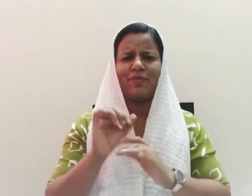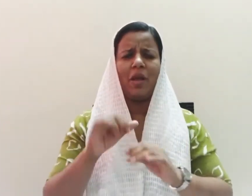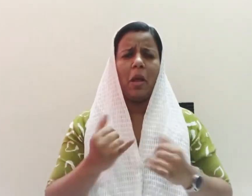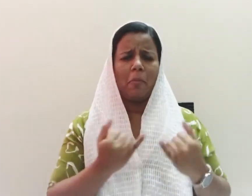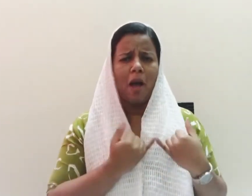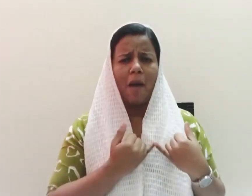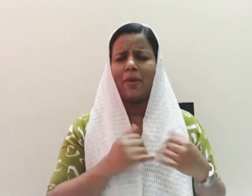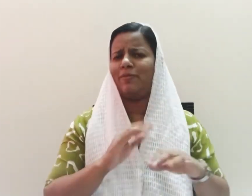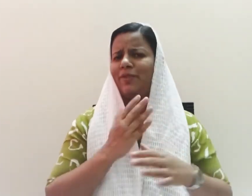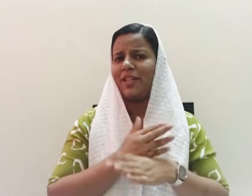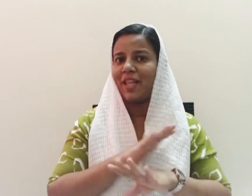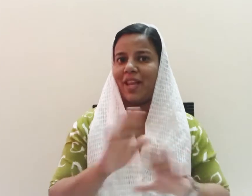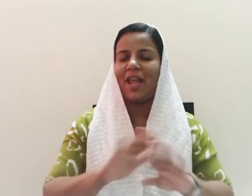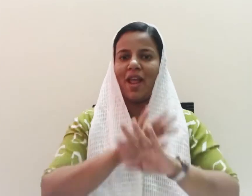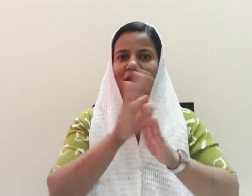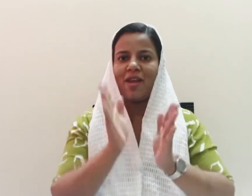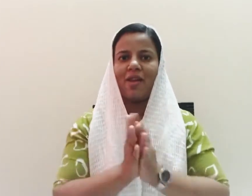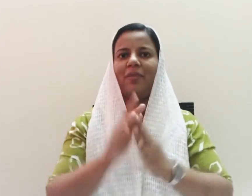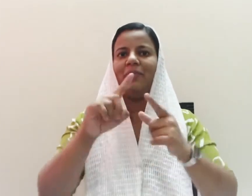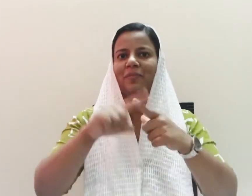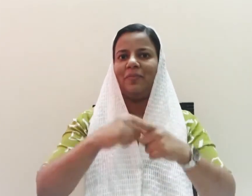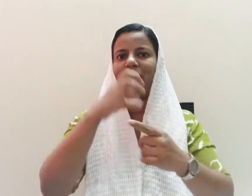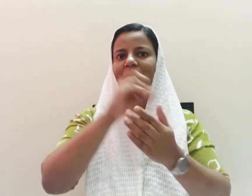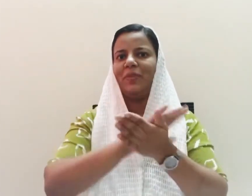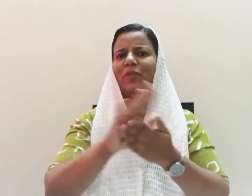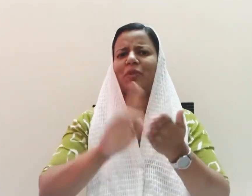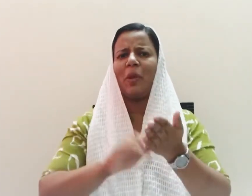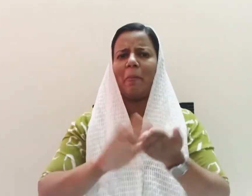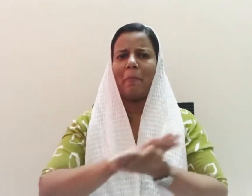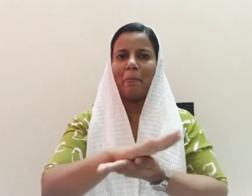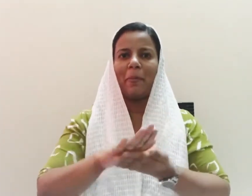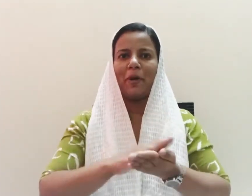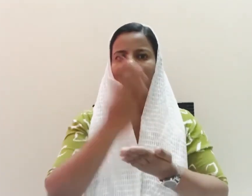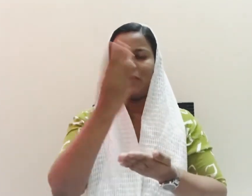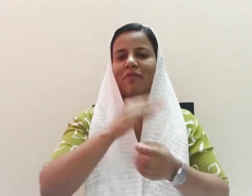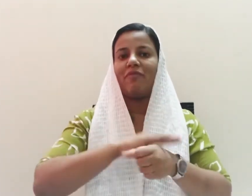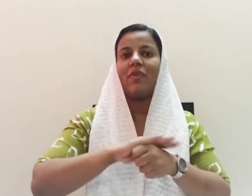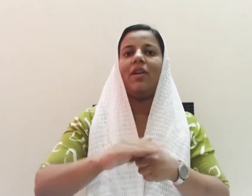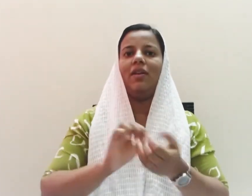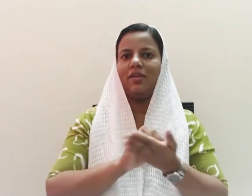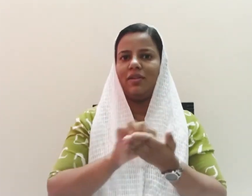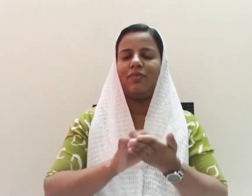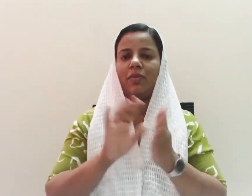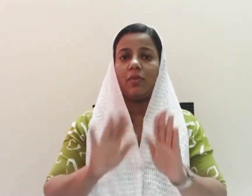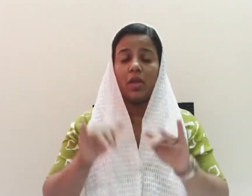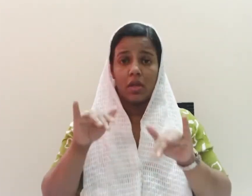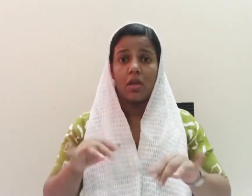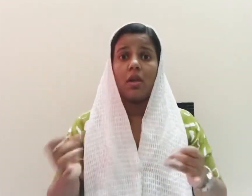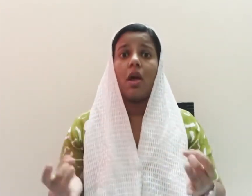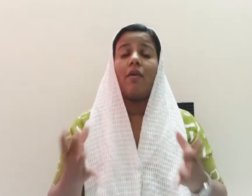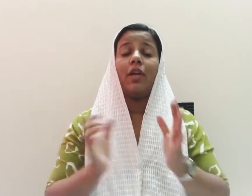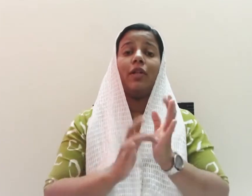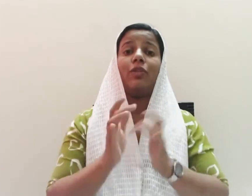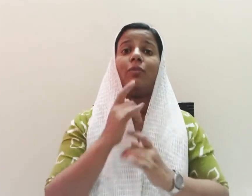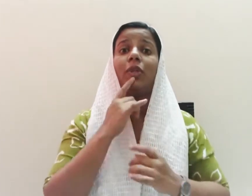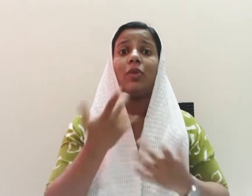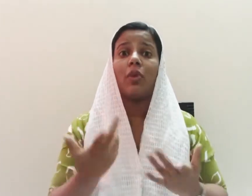ഇങ്ങനെയൊക്കെയുള്ള കാര്യങ്ങളാണ് യോഹന്നാൻ പൊതുവേ പരിശുദ്ധാത്മാവിൽ നിറഞ്ഞ് നമ്മളോട് പറഞ്ഞിരുന്നത്. അപ്പോൾ ഇന്ന് കർത്താവിൻ്റെ ആത്മാവിൽ നമ്മളോട് പറയുക,